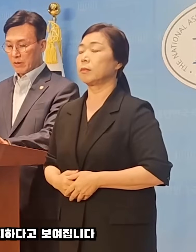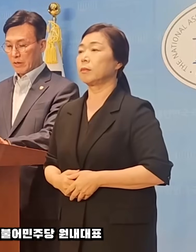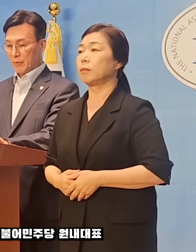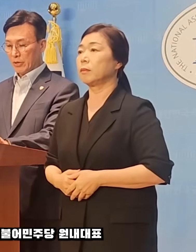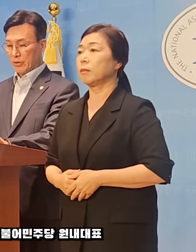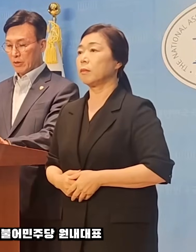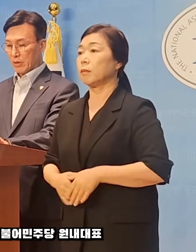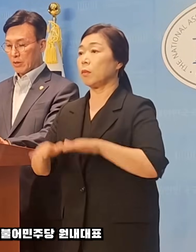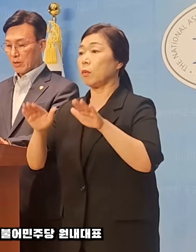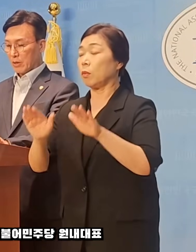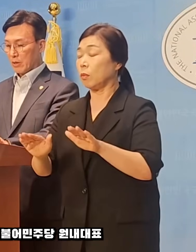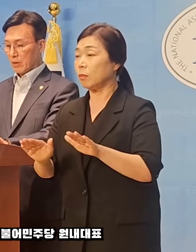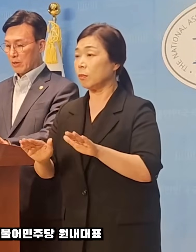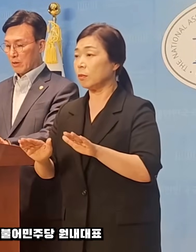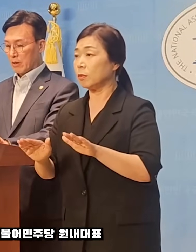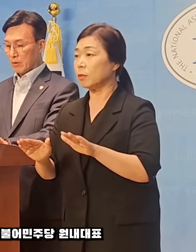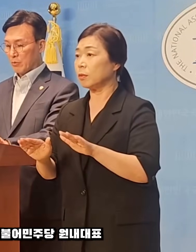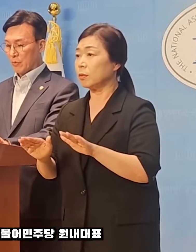이번